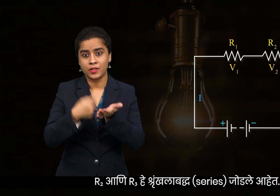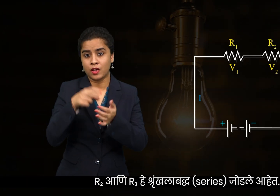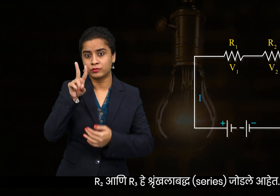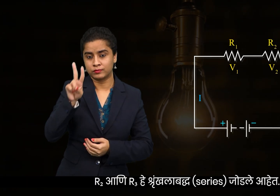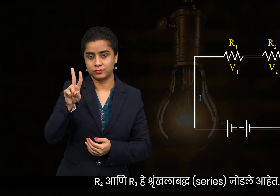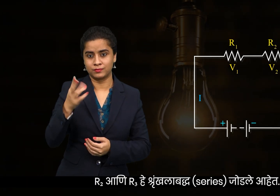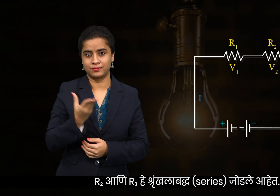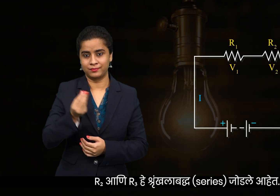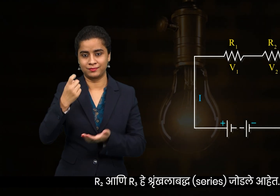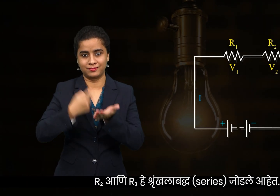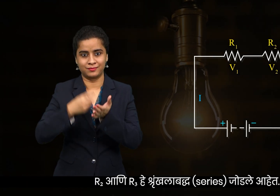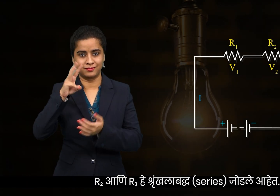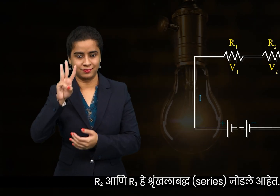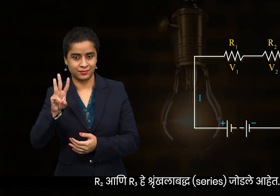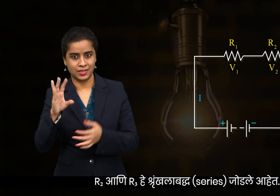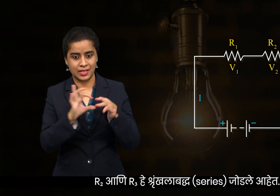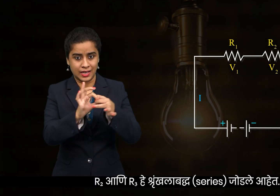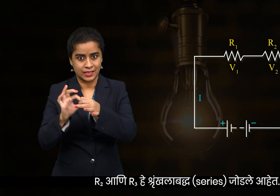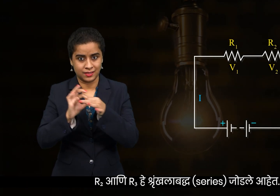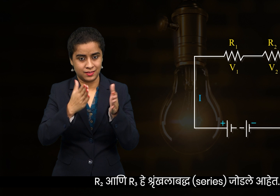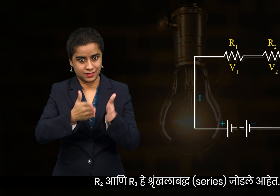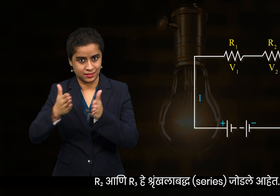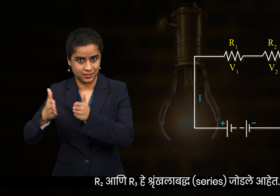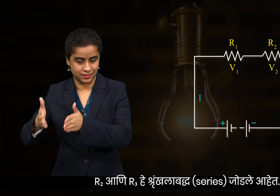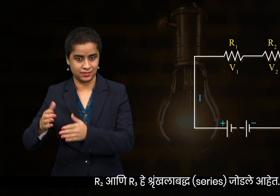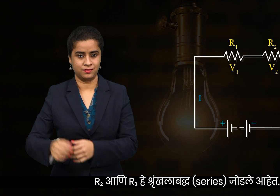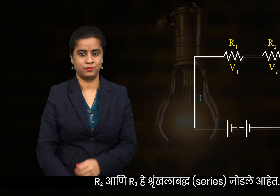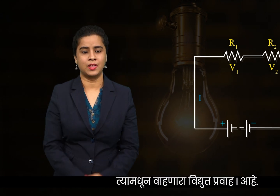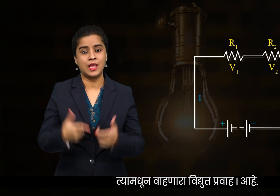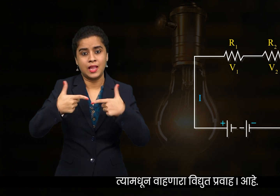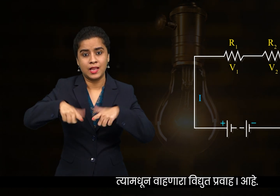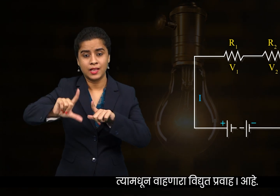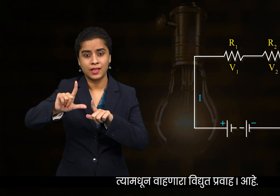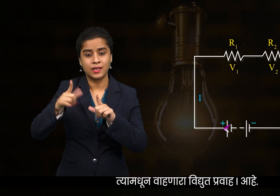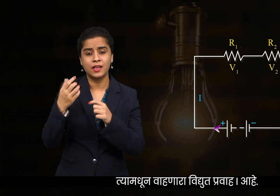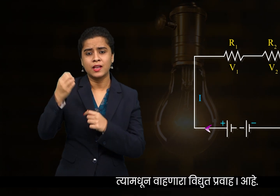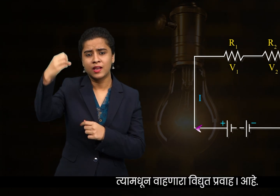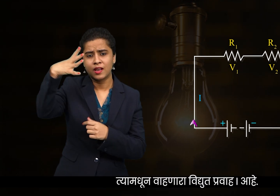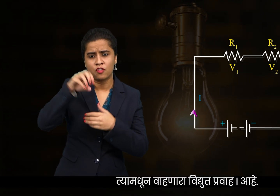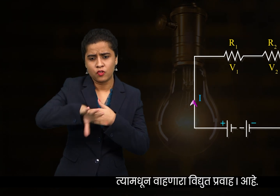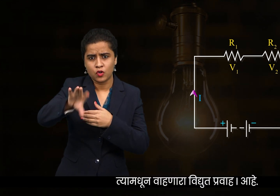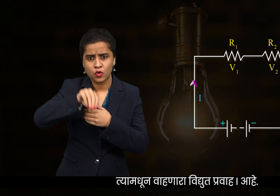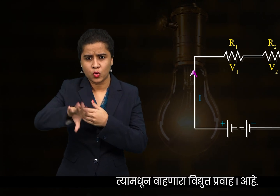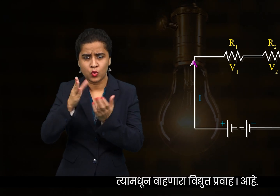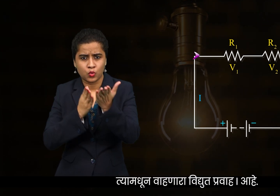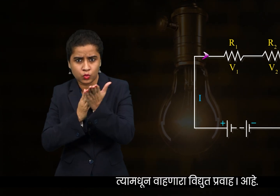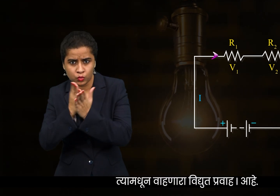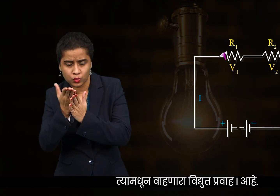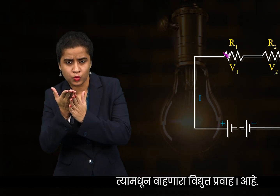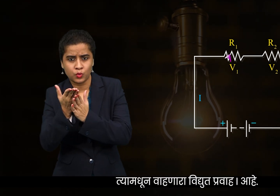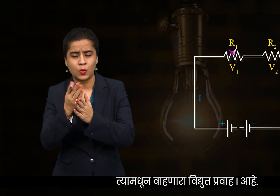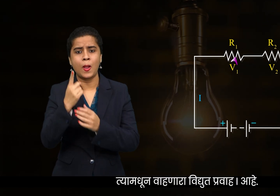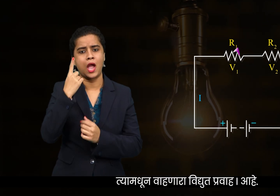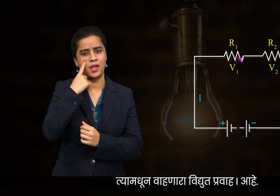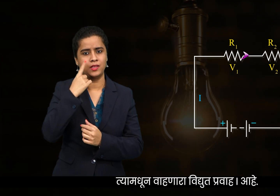R2 आणि R3 हे शृंखलाबद्ध सिरीज जोडलेले आहेत. त्यामधून वाहणारा विद्युत प्रवाह I आहे.